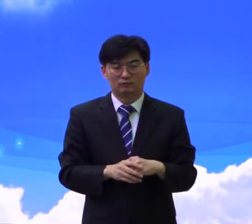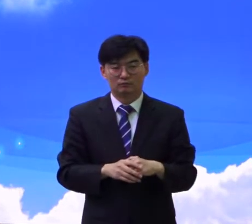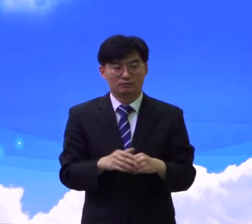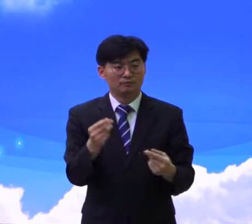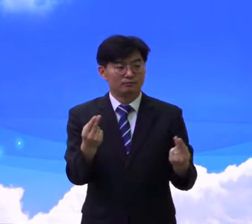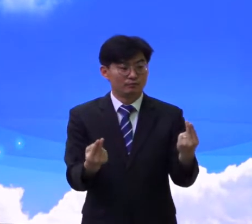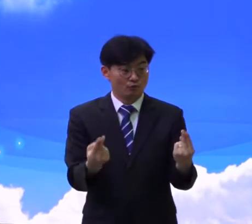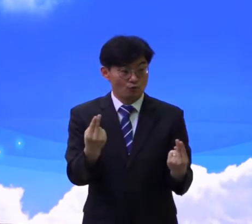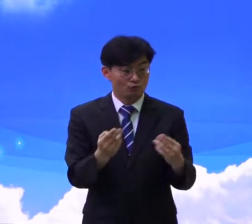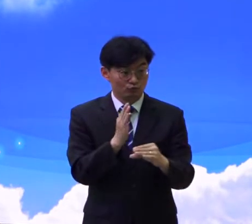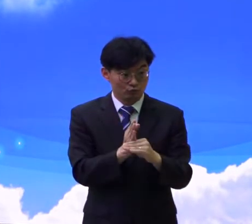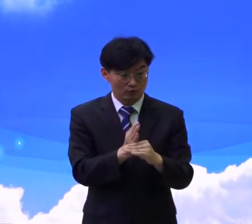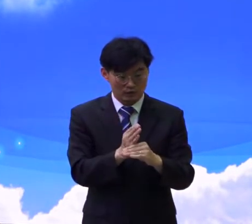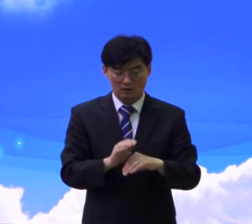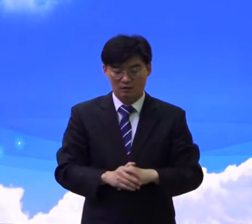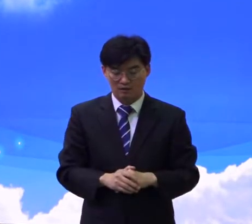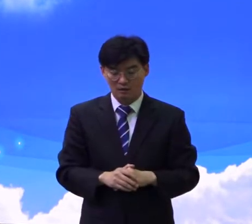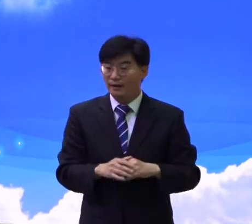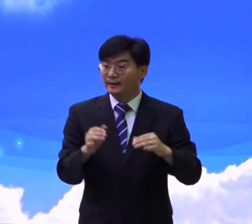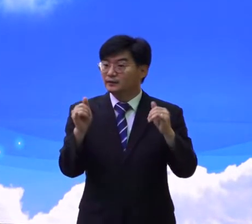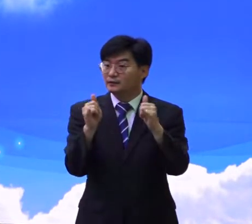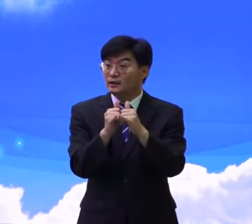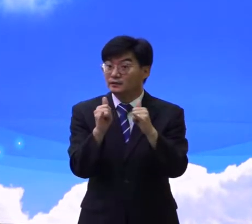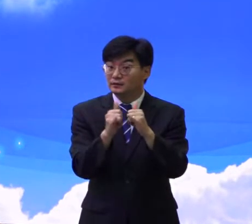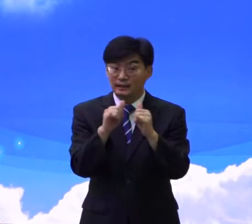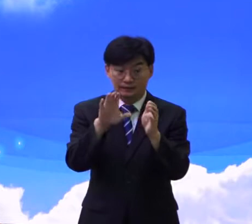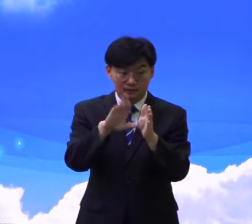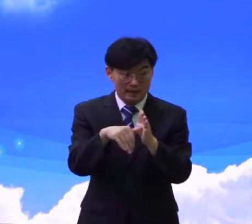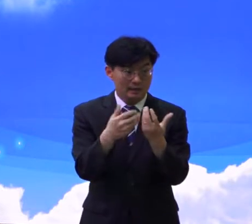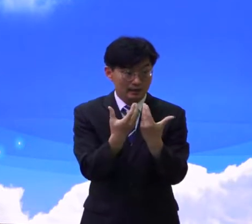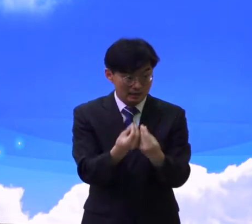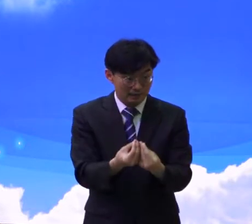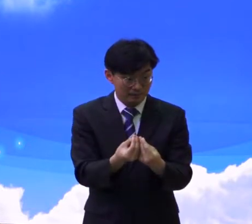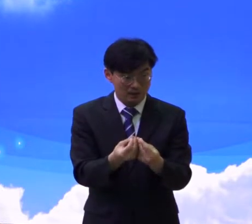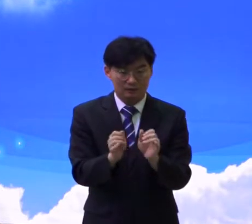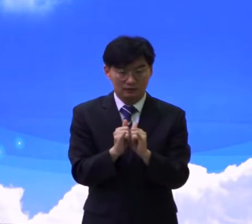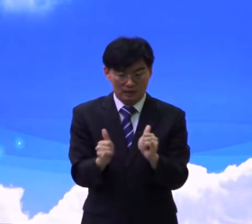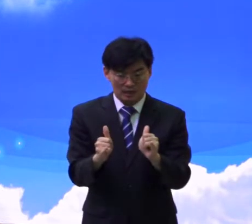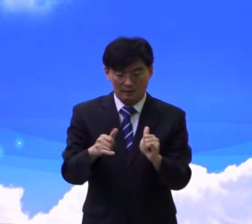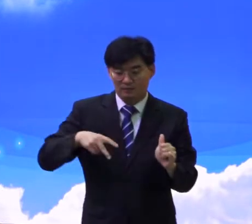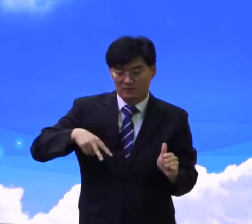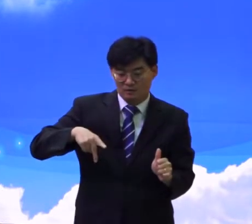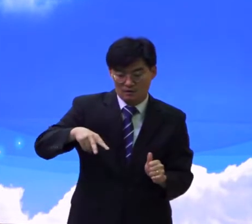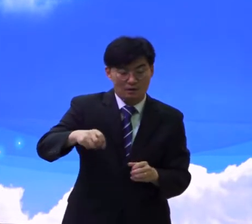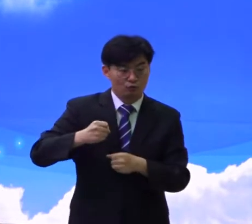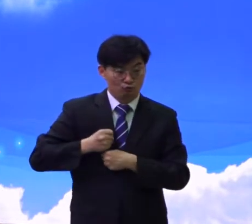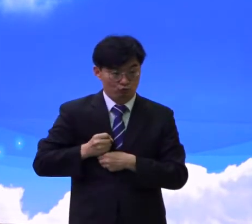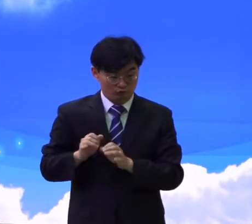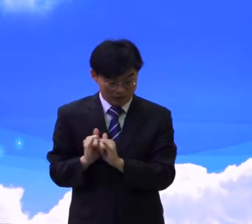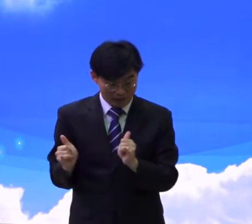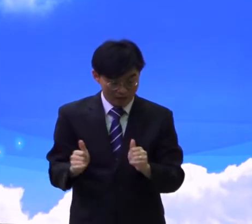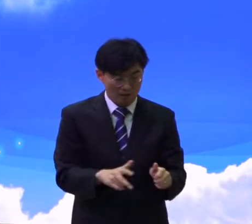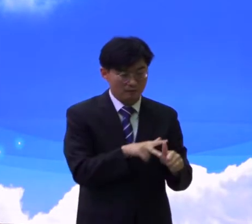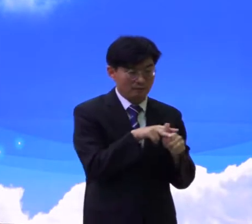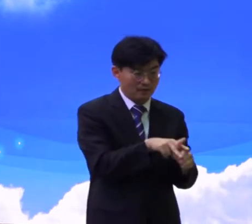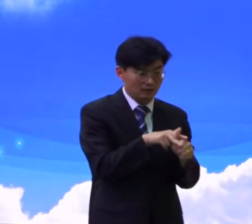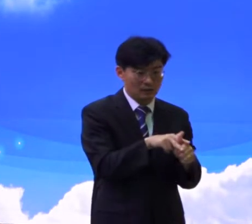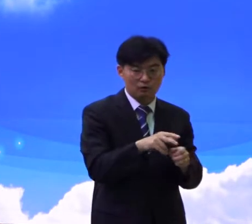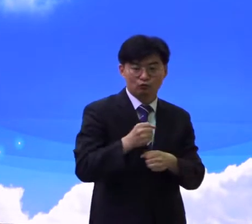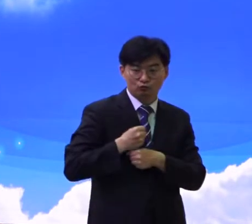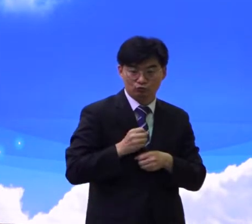말을 이야기할 때는 기병이라고, 말 타고 가는 병사로 얘기할 수 있을 겁니다. 그리고 하나님께서는 예레미야야,